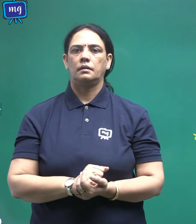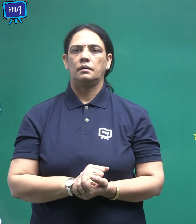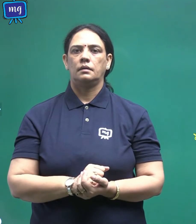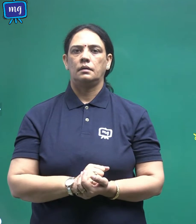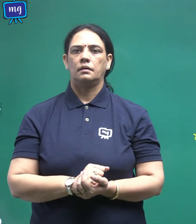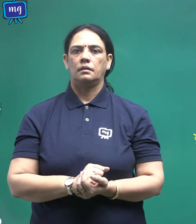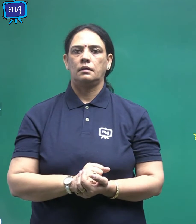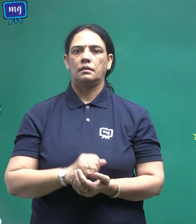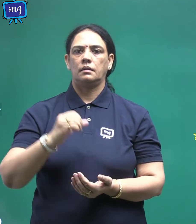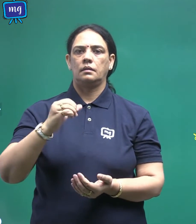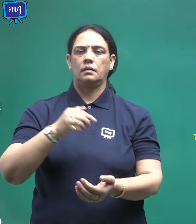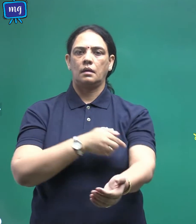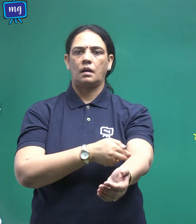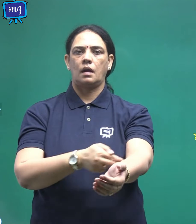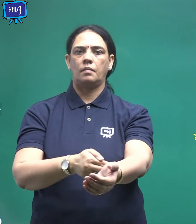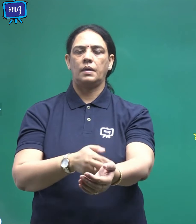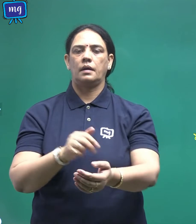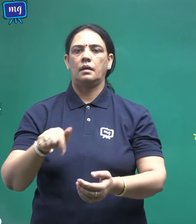घन की भुजा